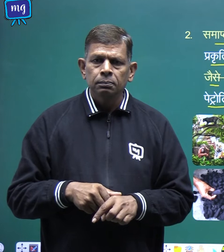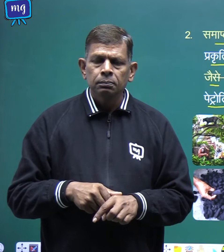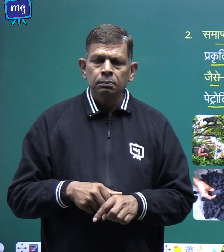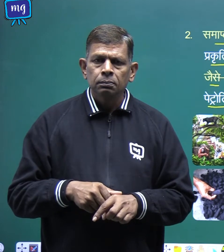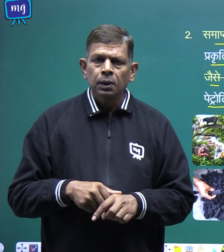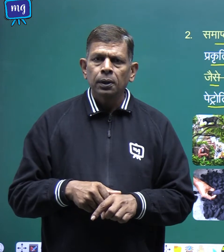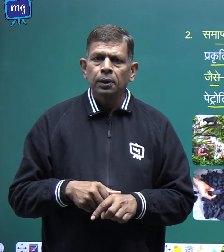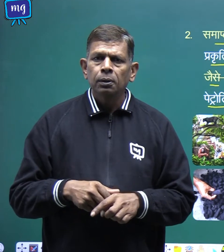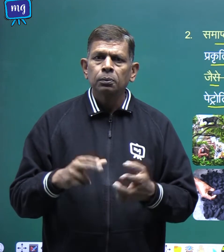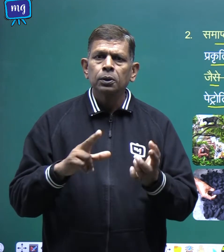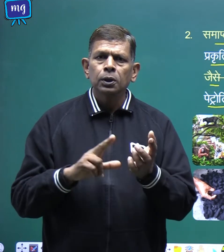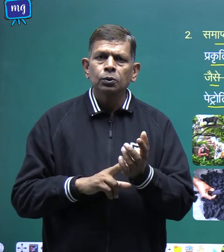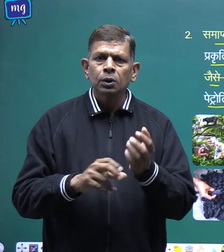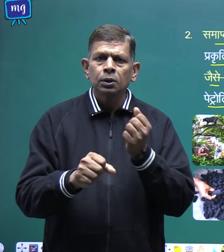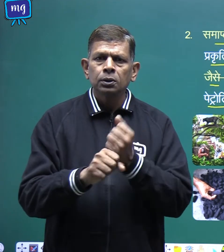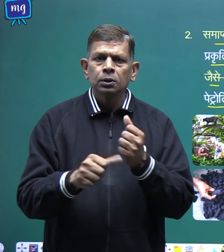प्राकृतिक गैस आदि।